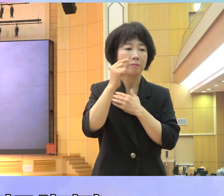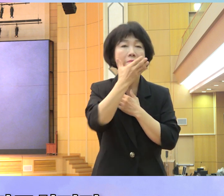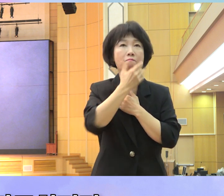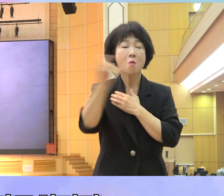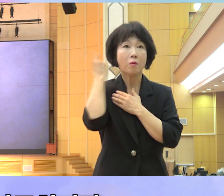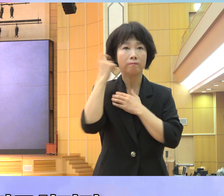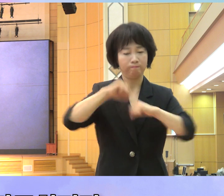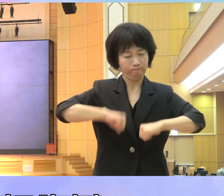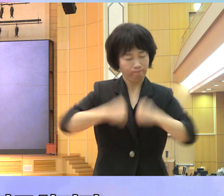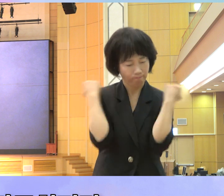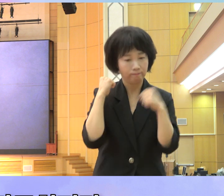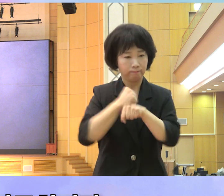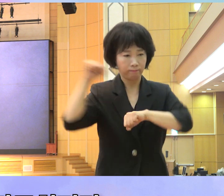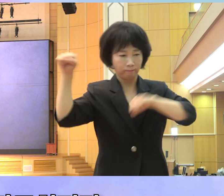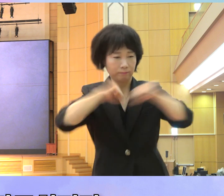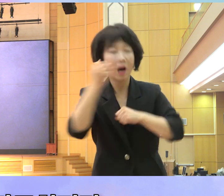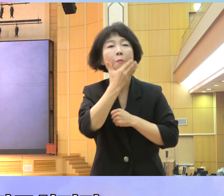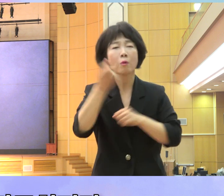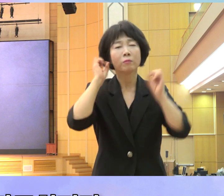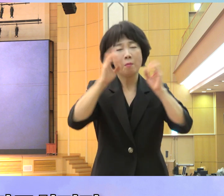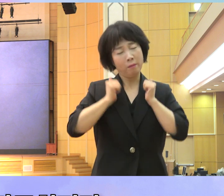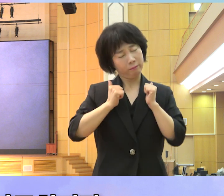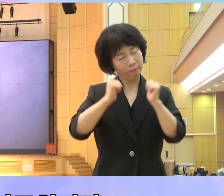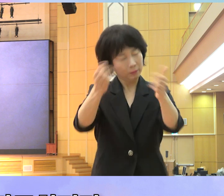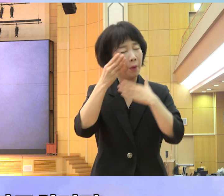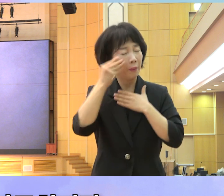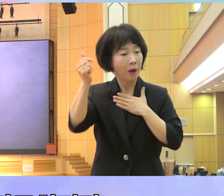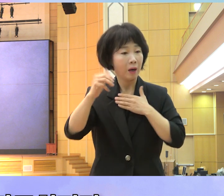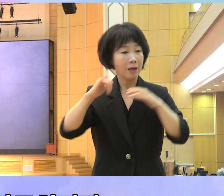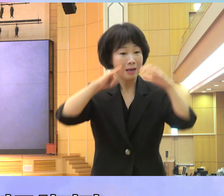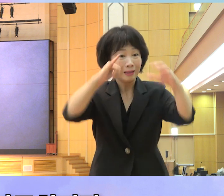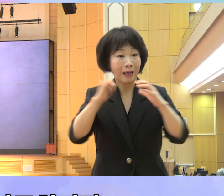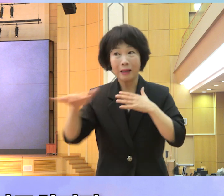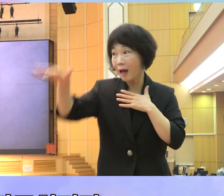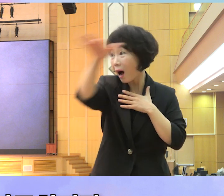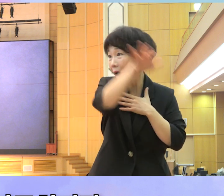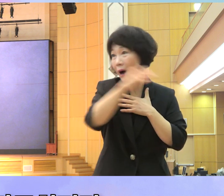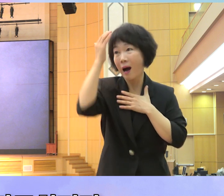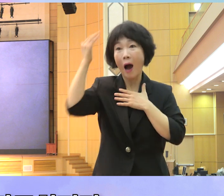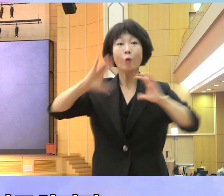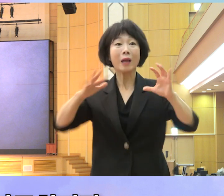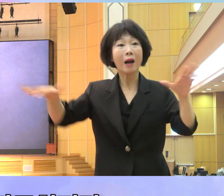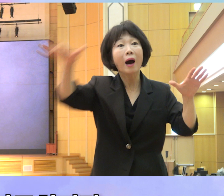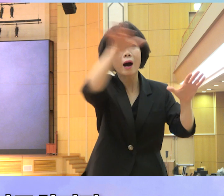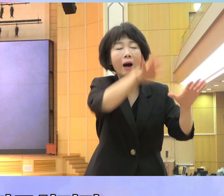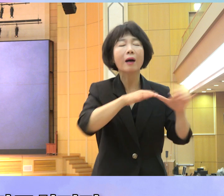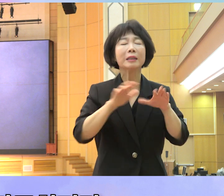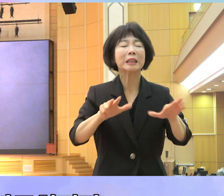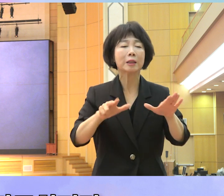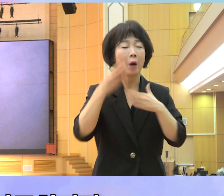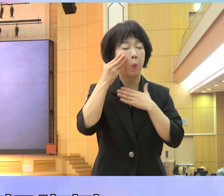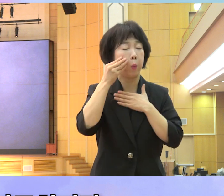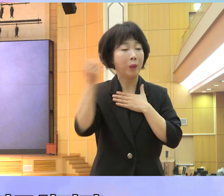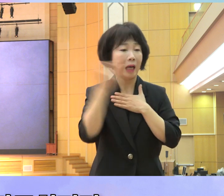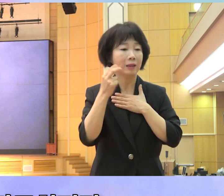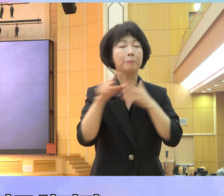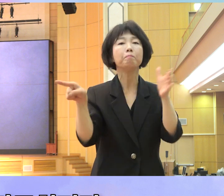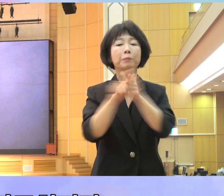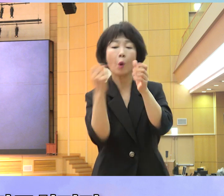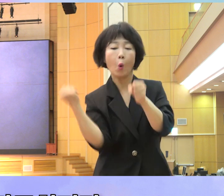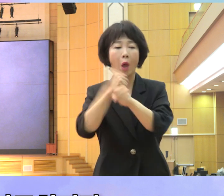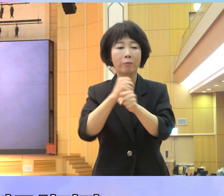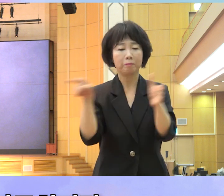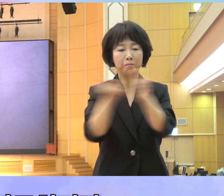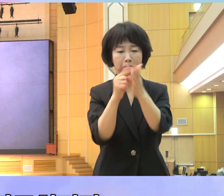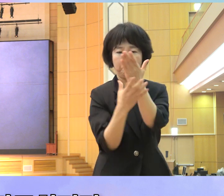복음이 세계 만방 곳곳에 전파되어 온 인류가, 이 나라가, 이 민족이 다시금